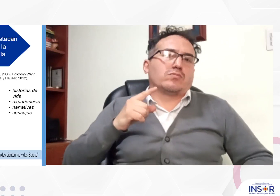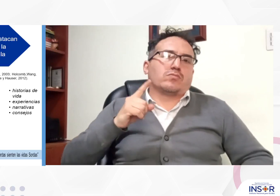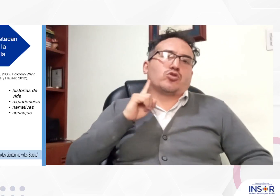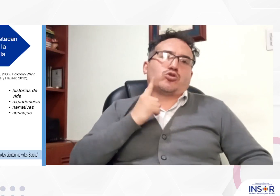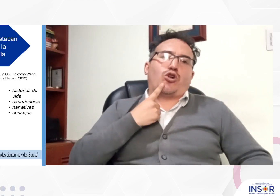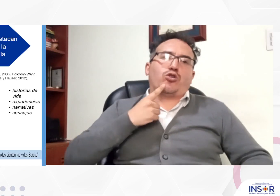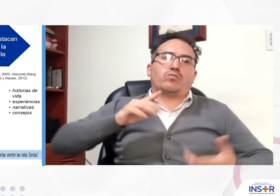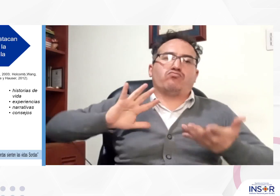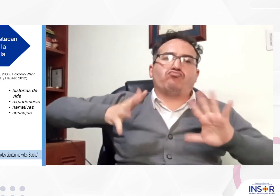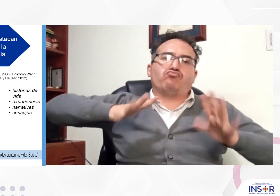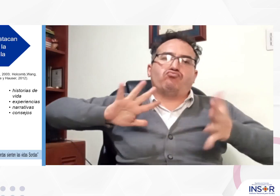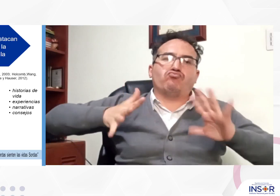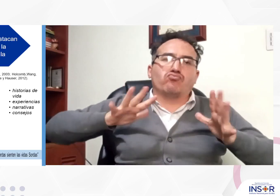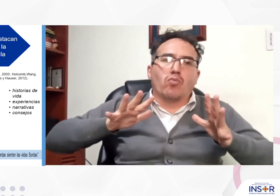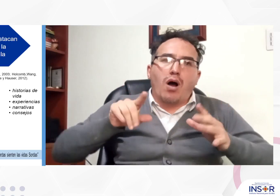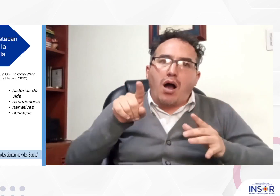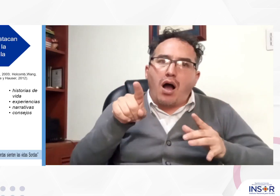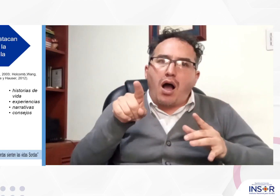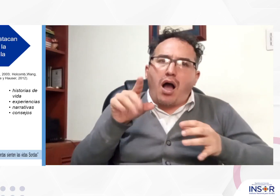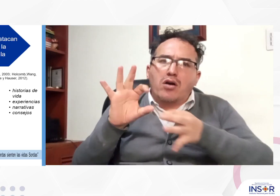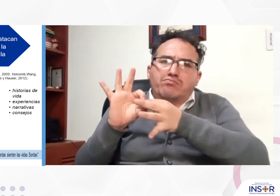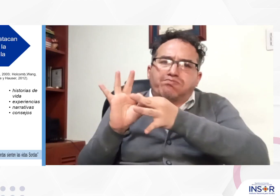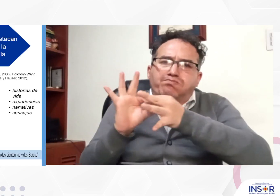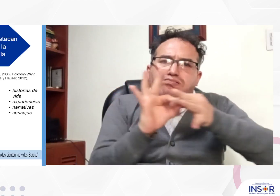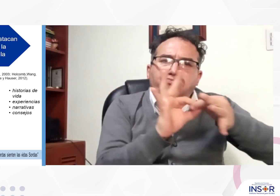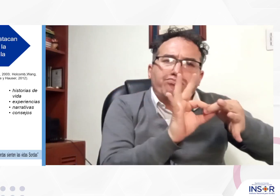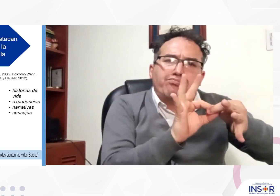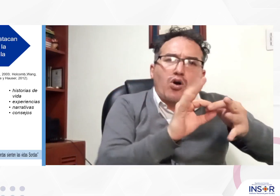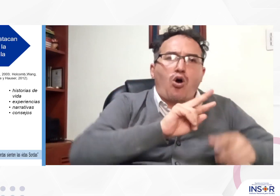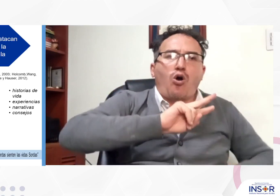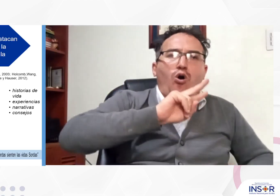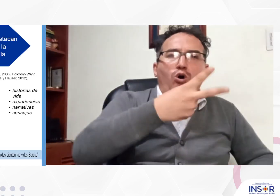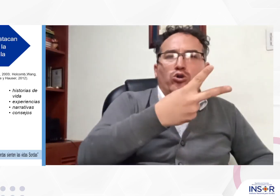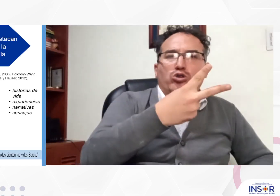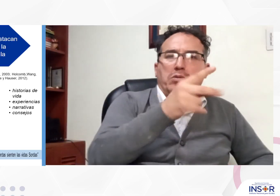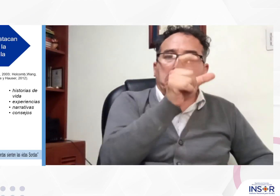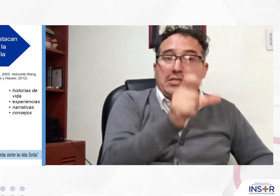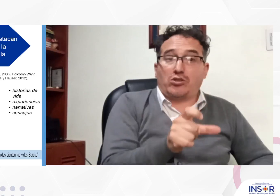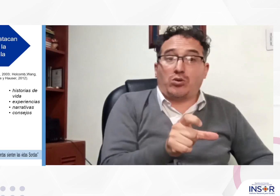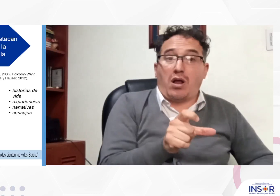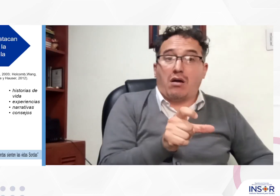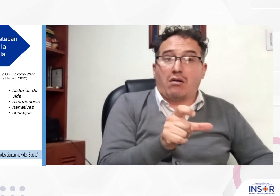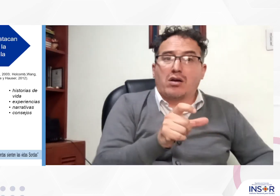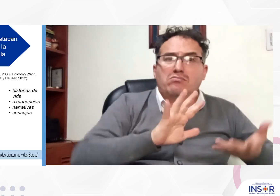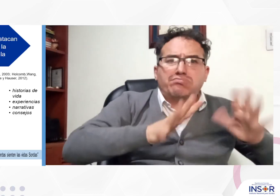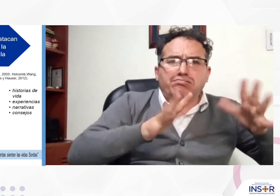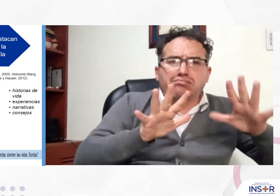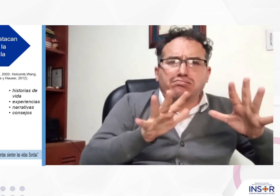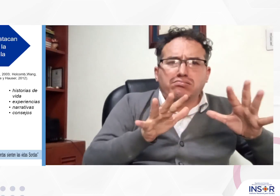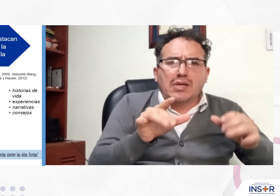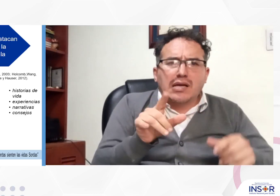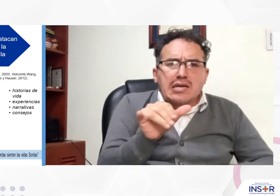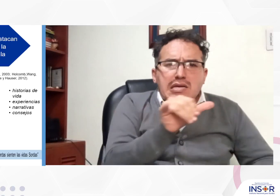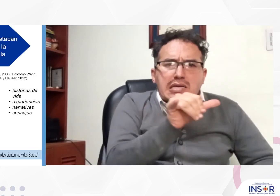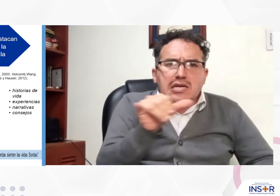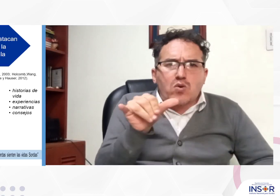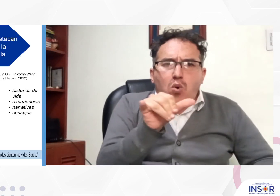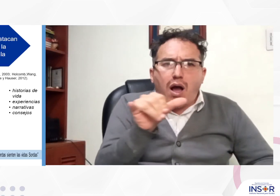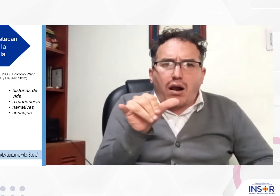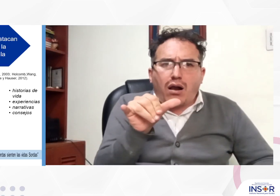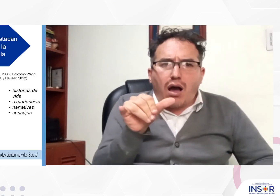señas, y lo que hago también es la búsqueda de que las personas sordas señantes que participan pues puedan colaborar,